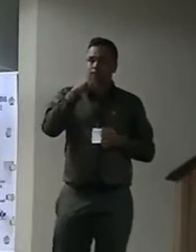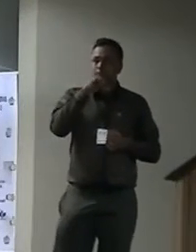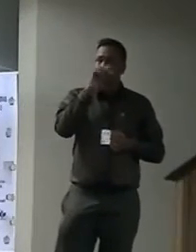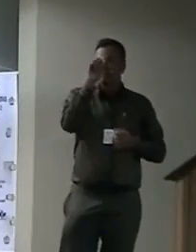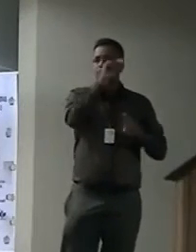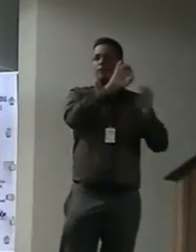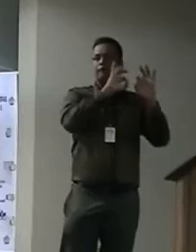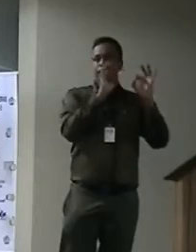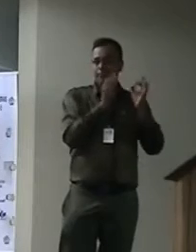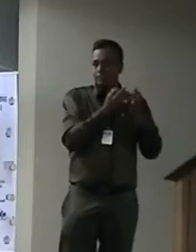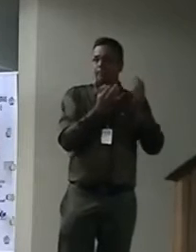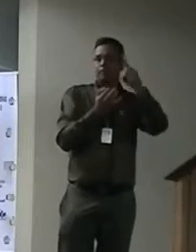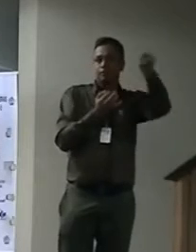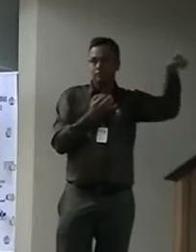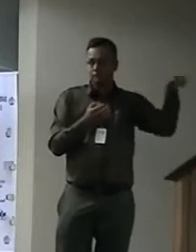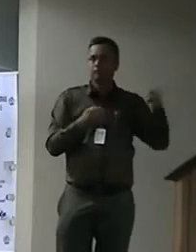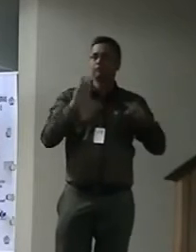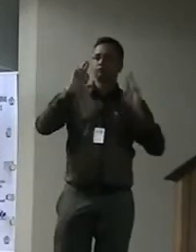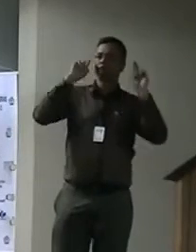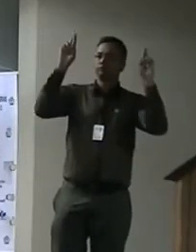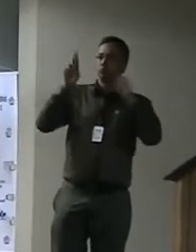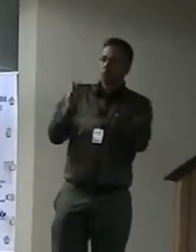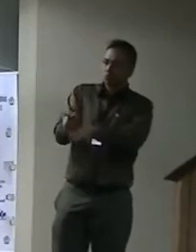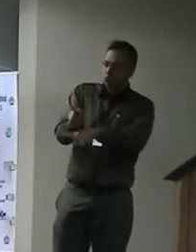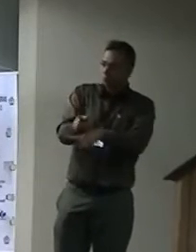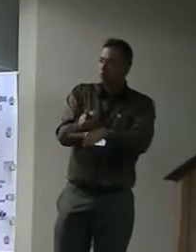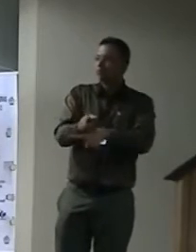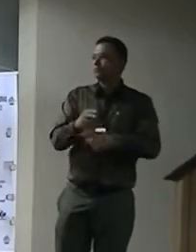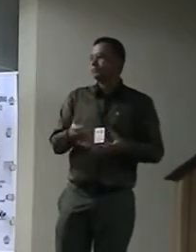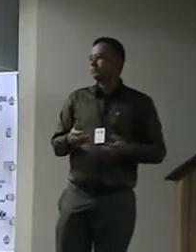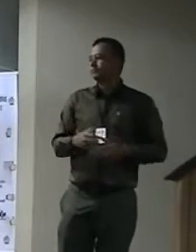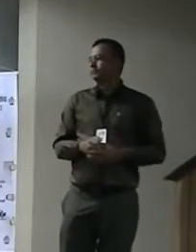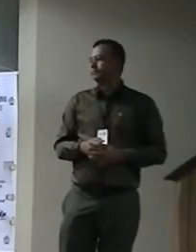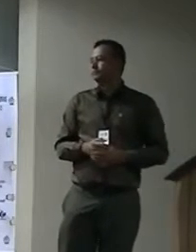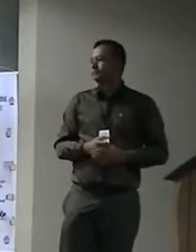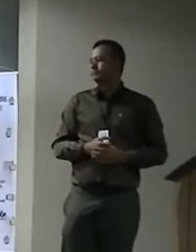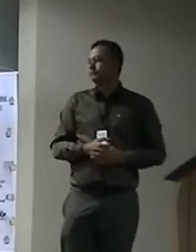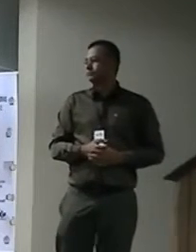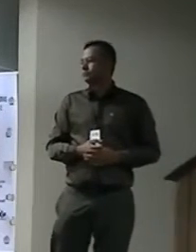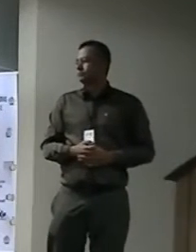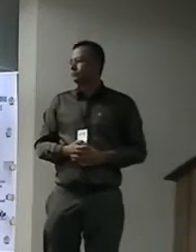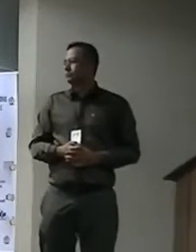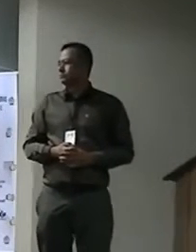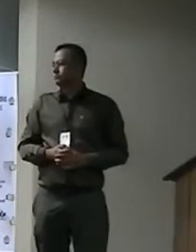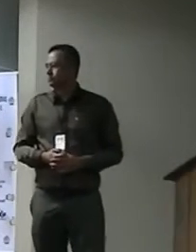com os cuidadores, né, das crianças surdas.